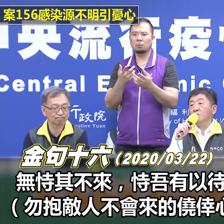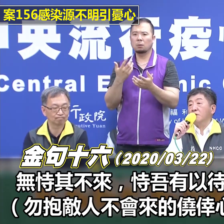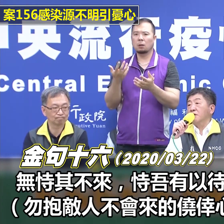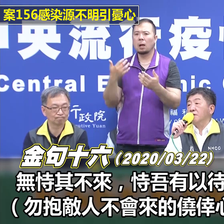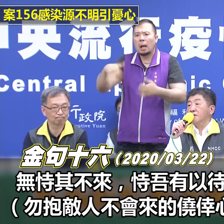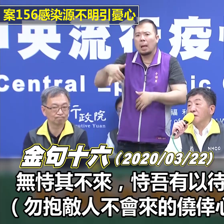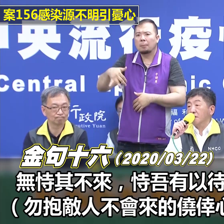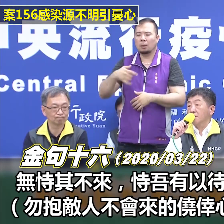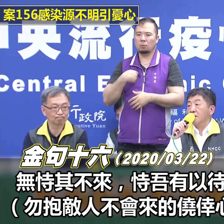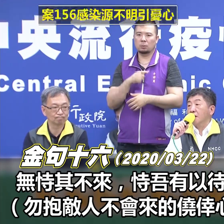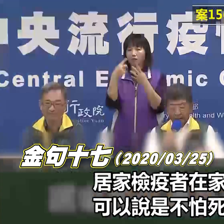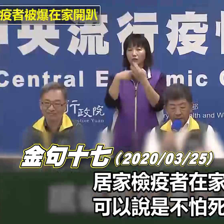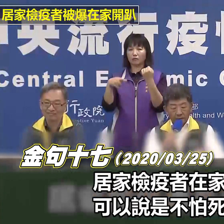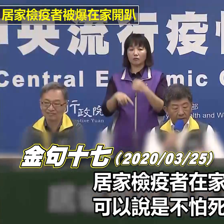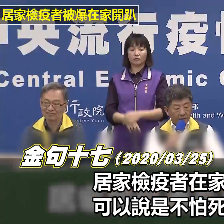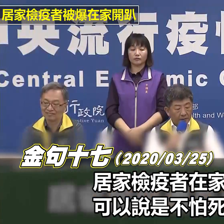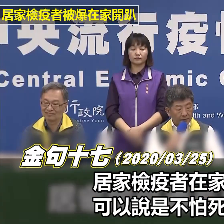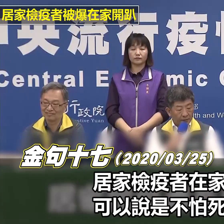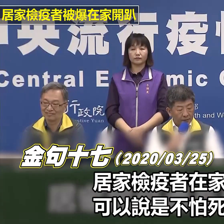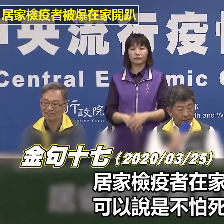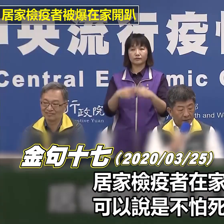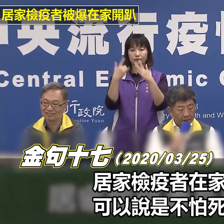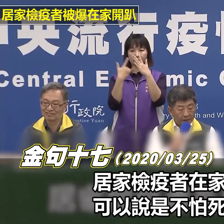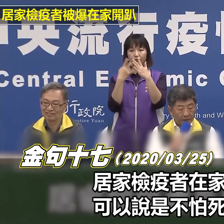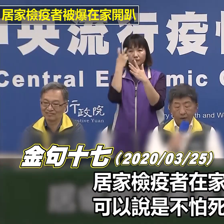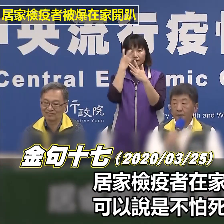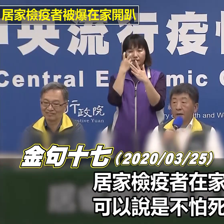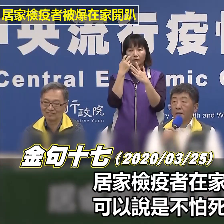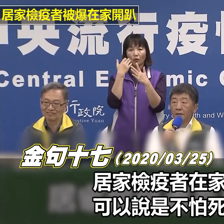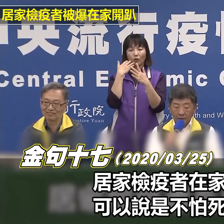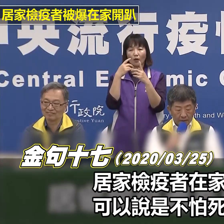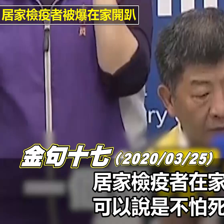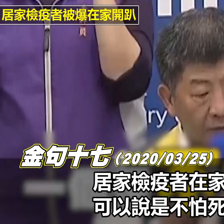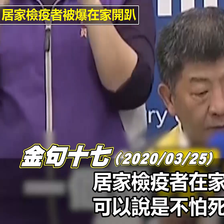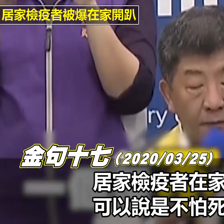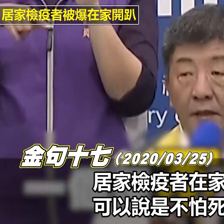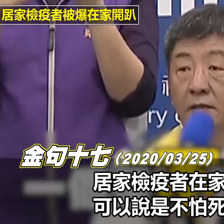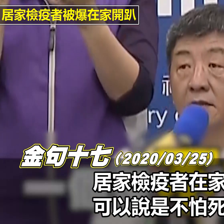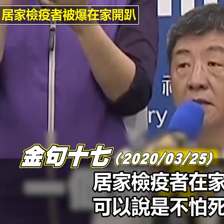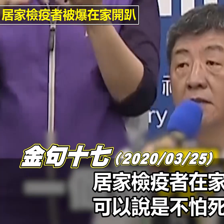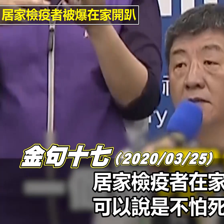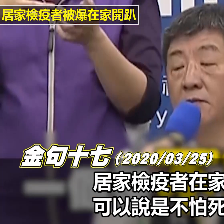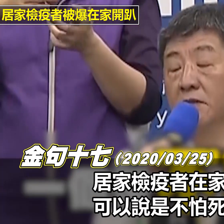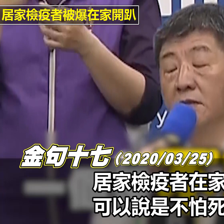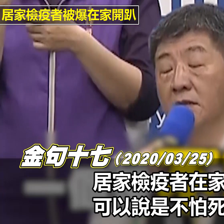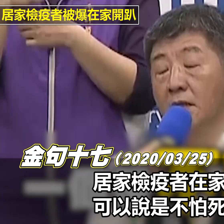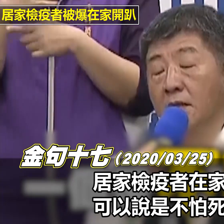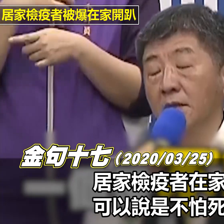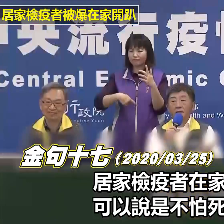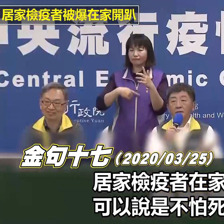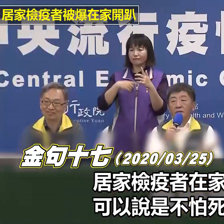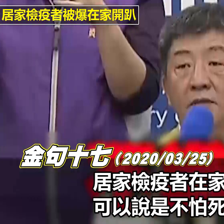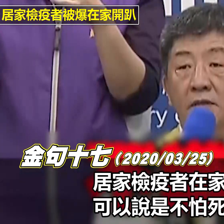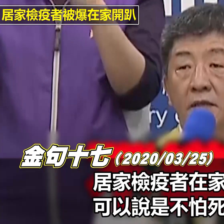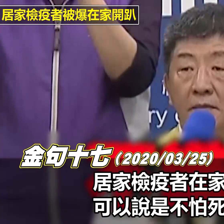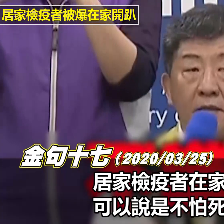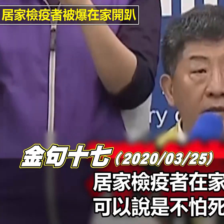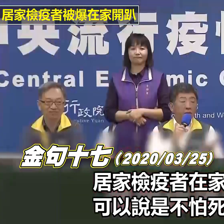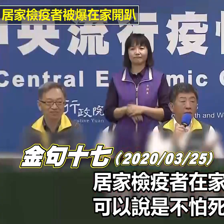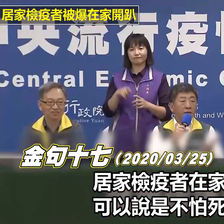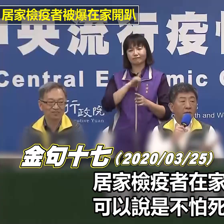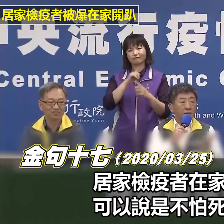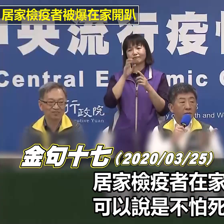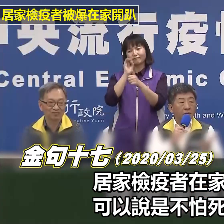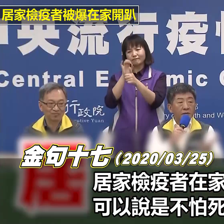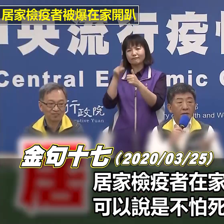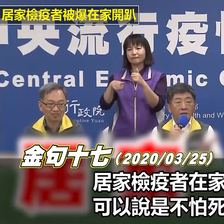代准备喝水的西洋嘛。那居家检疫者在家里开趴哈、哦，一个是不怕死，一个是不识相，真是不识相嘛。